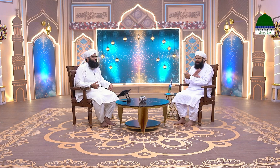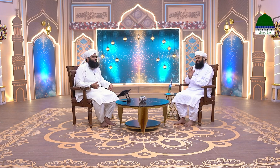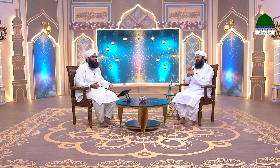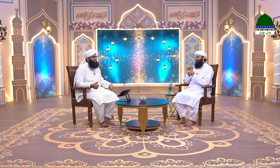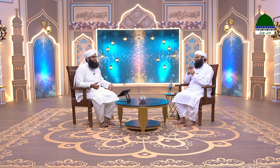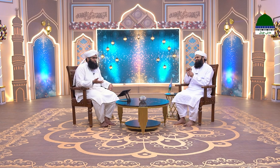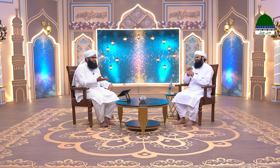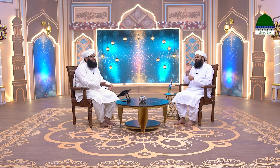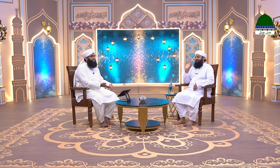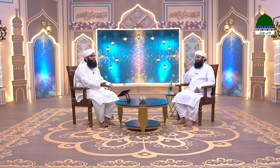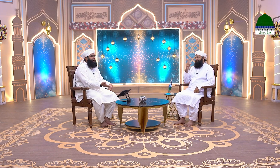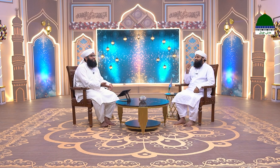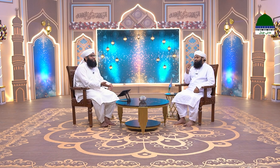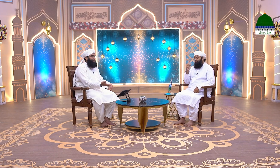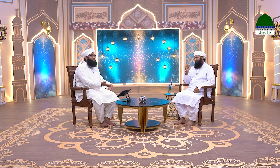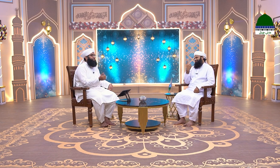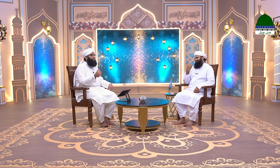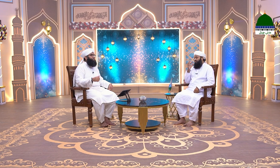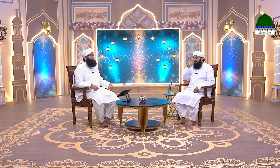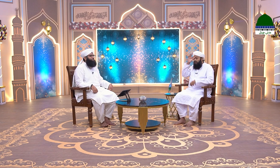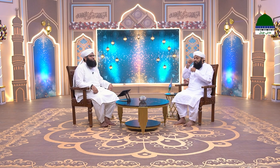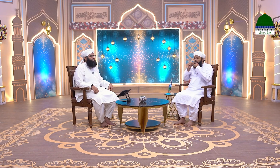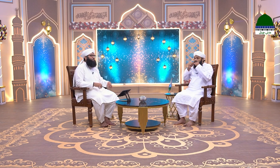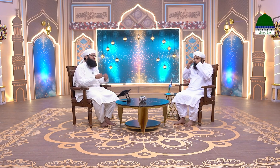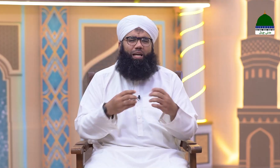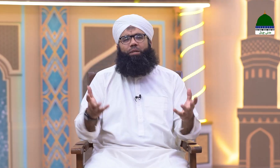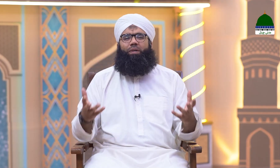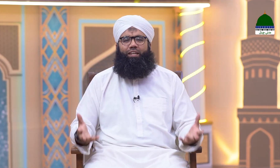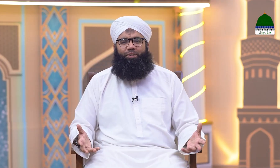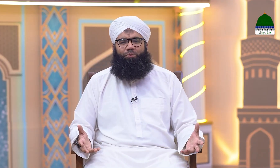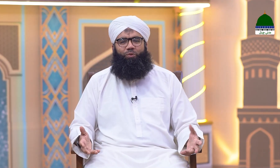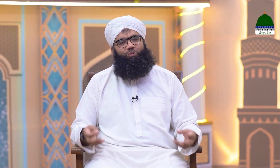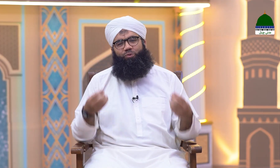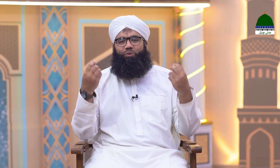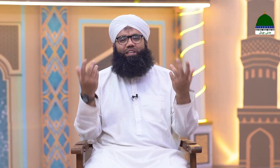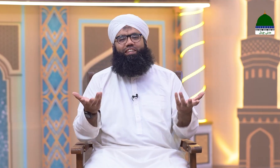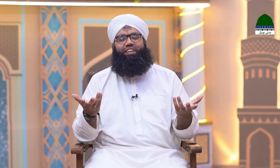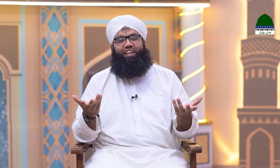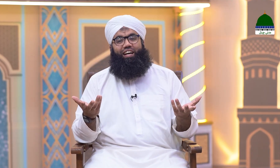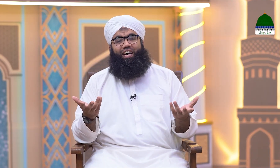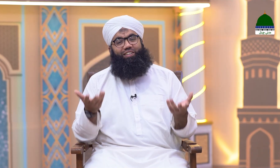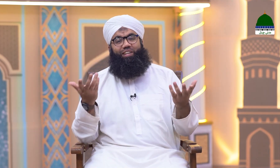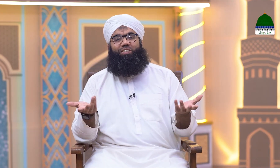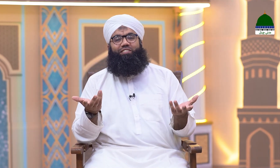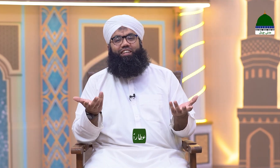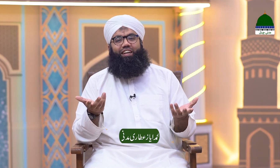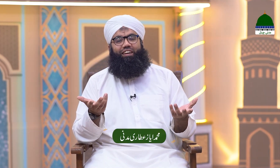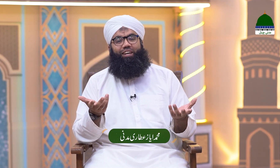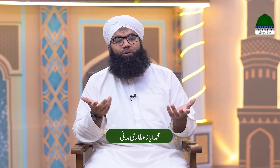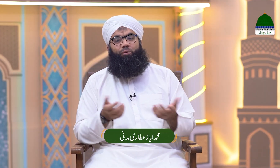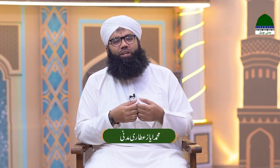مدنی چینل کے ناظرین۔ تو آئیے آقا کریم صلی اللہ علیہ وآلہ وسلم کی ان پیاری پیاری اداؤں، کیونکہ حضور تو ویسے ہی ہر دل عزیز